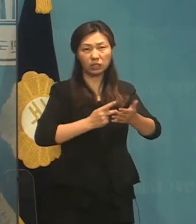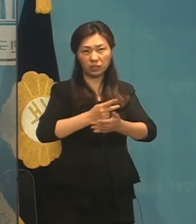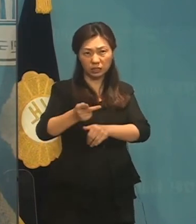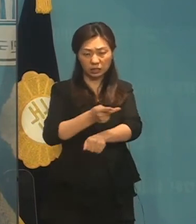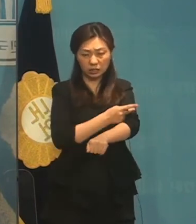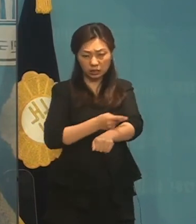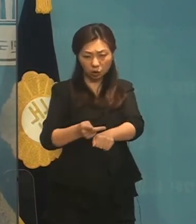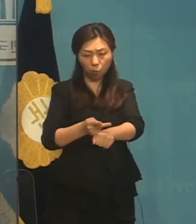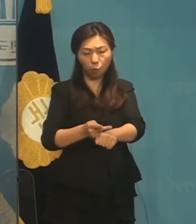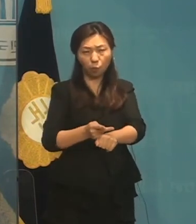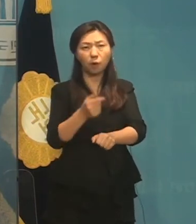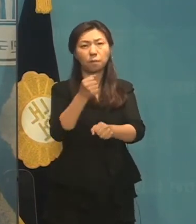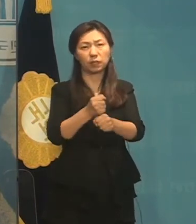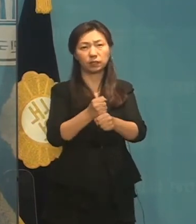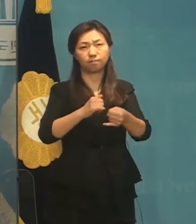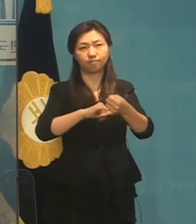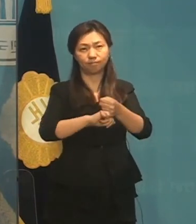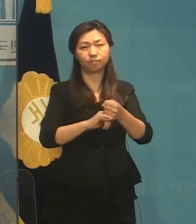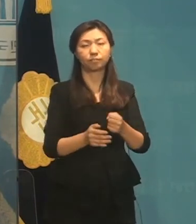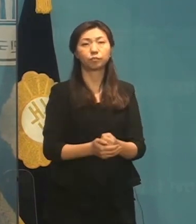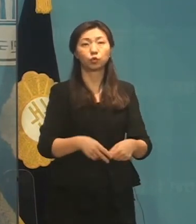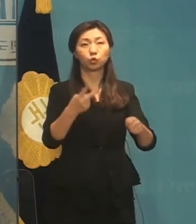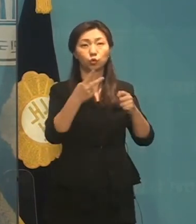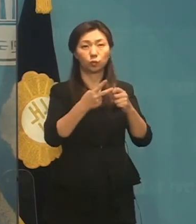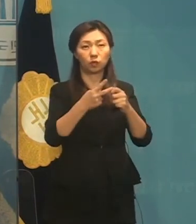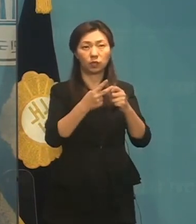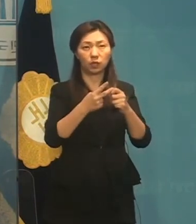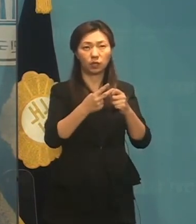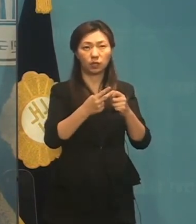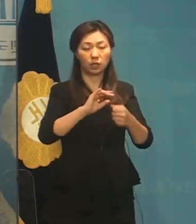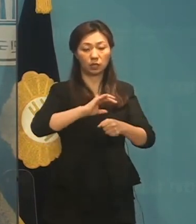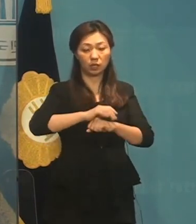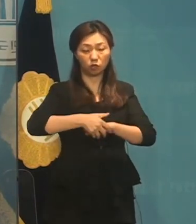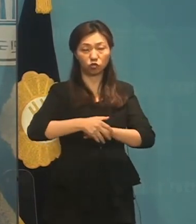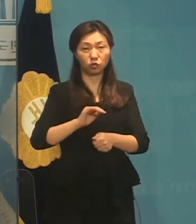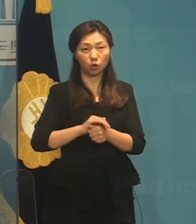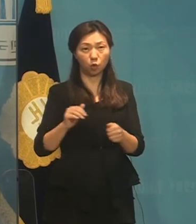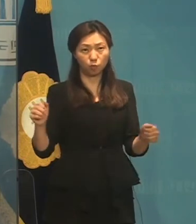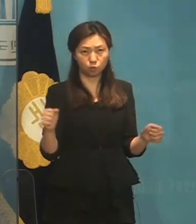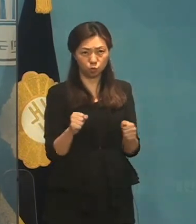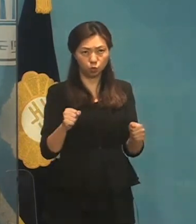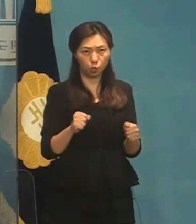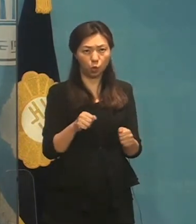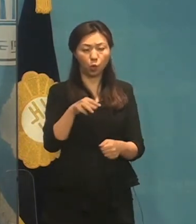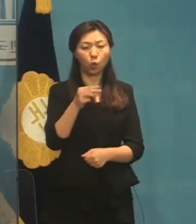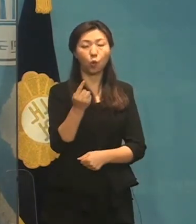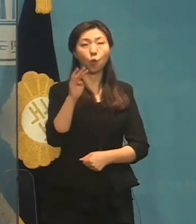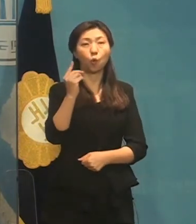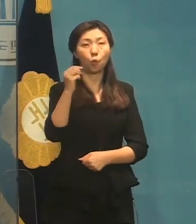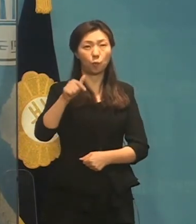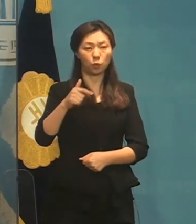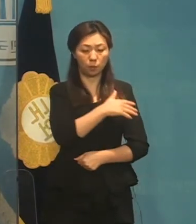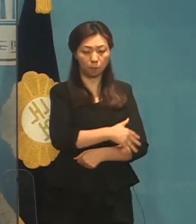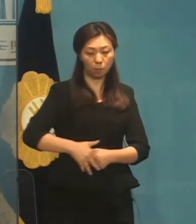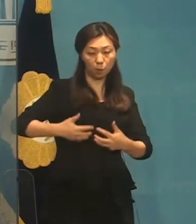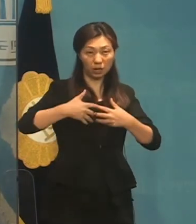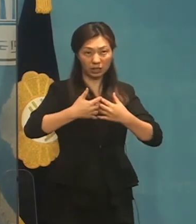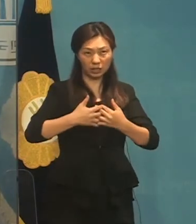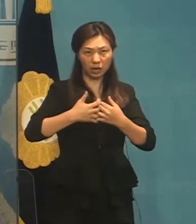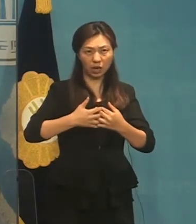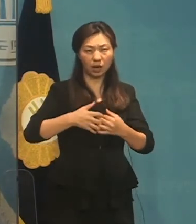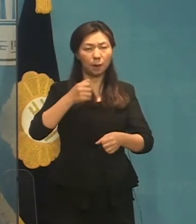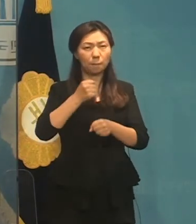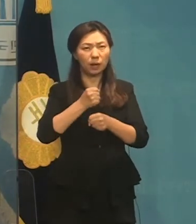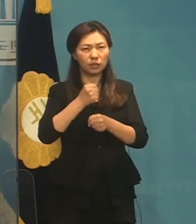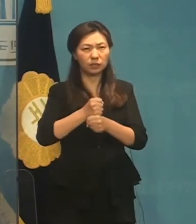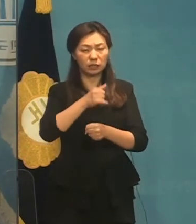확충하겠습니다. 둘째, 대경권 메가시티를 글로벌 로봇 허브 도시로 육성하겠습니다. 국가